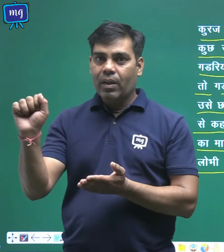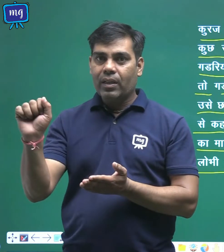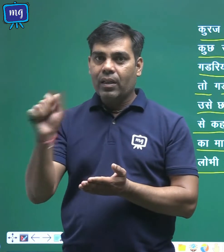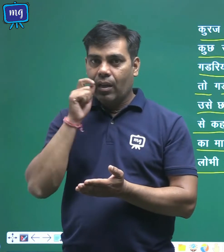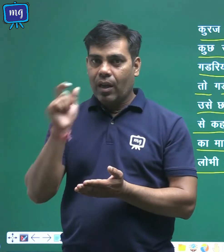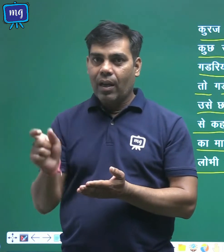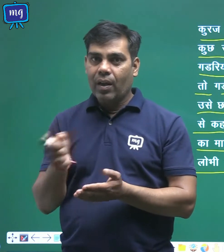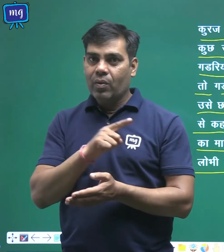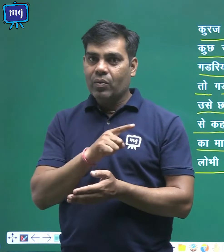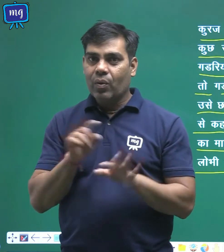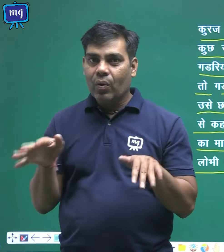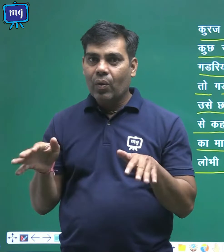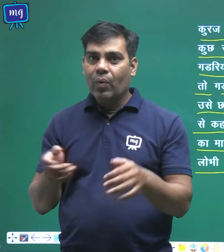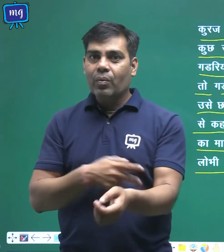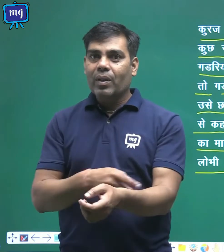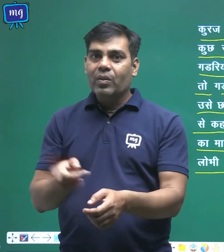कुरज को